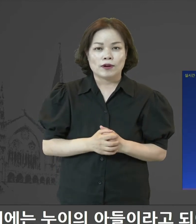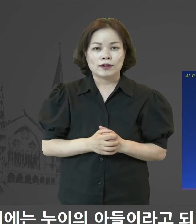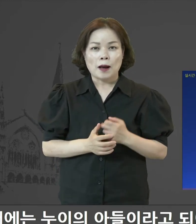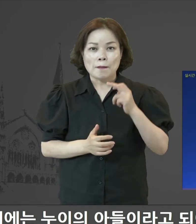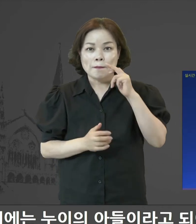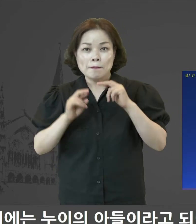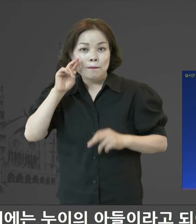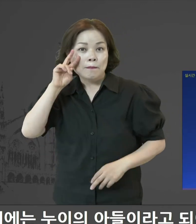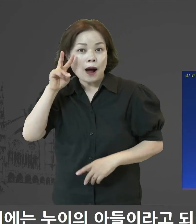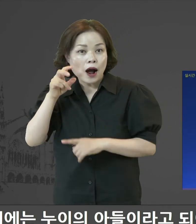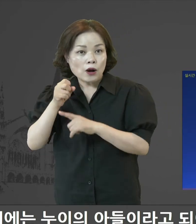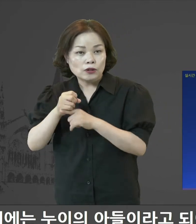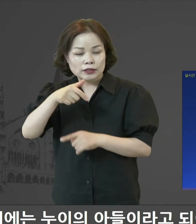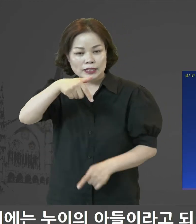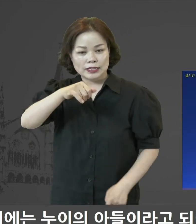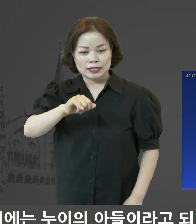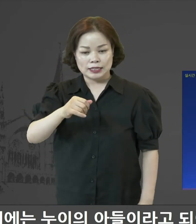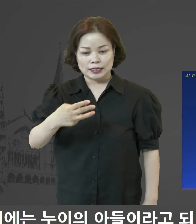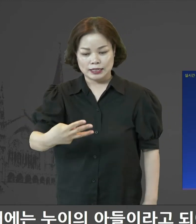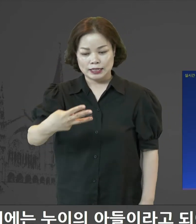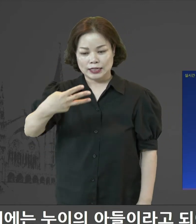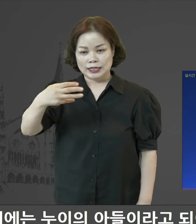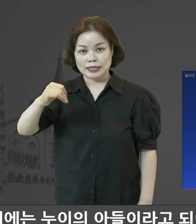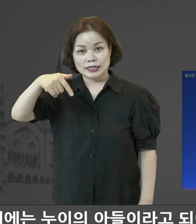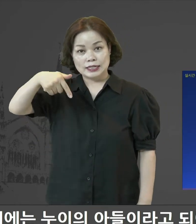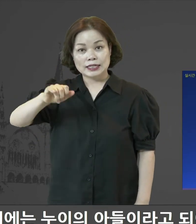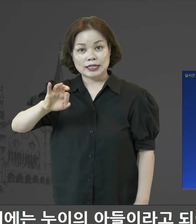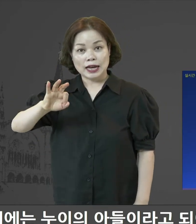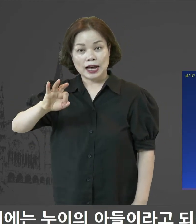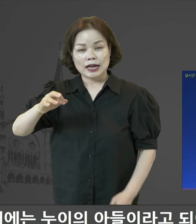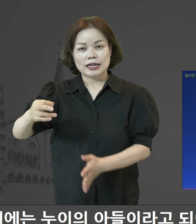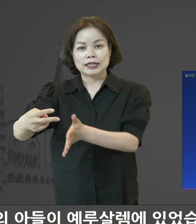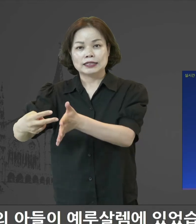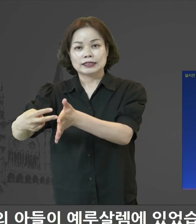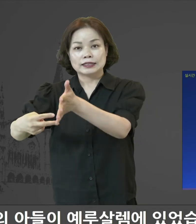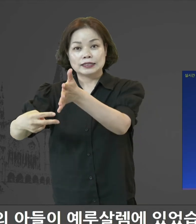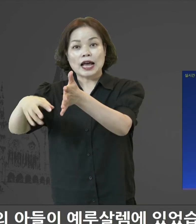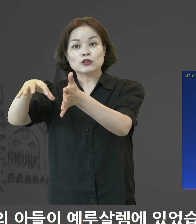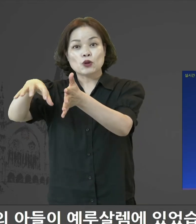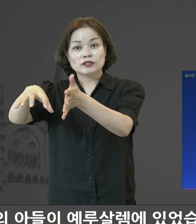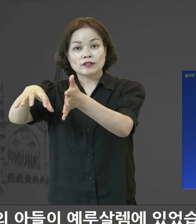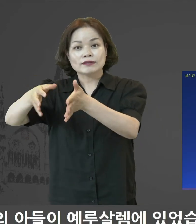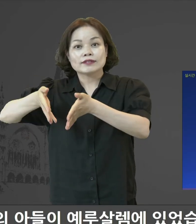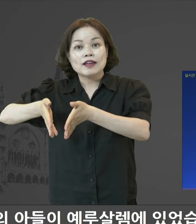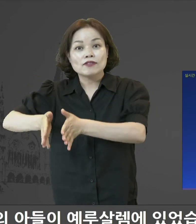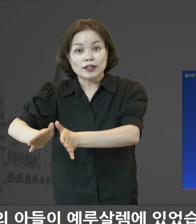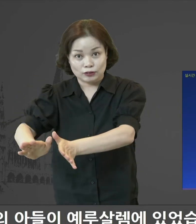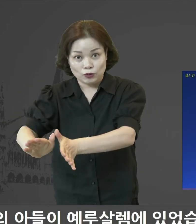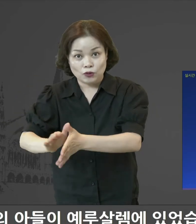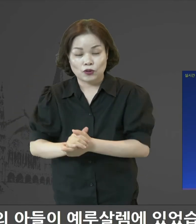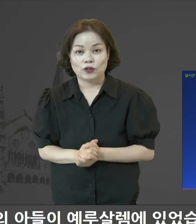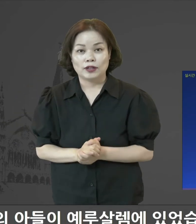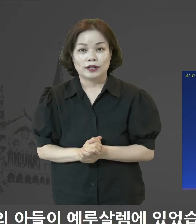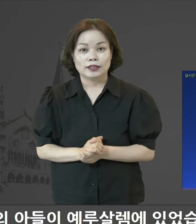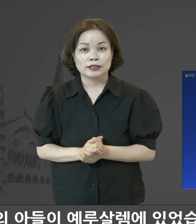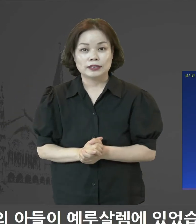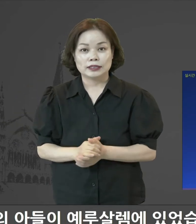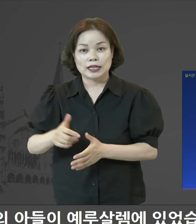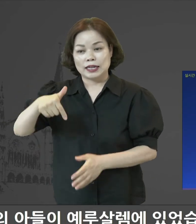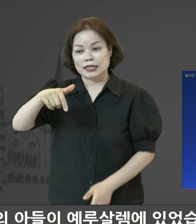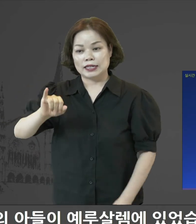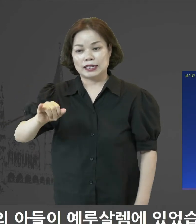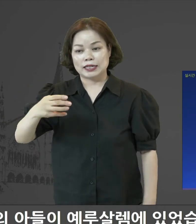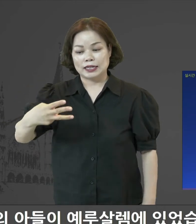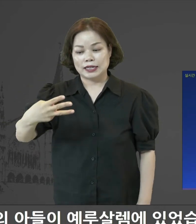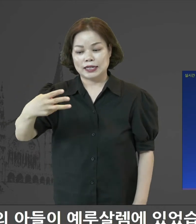바울이 길리기아 다소에서 태어났죠. 알고 계시죠? 바울이 길리기아 다소에서 태어났습니다. 그런데 길리기아